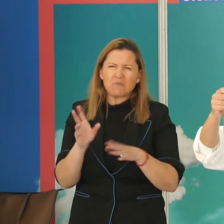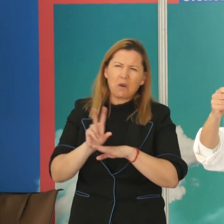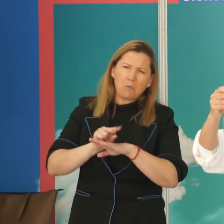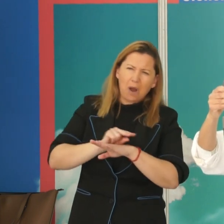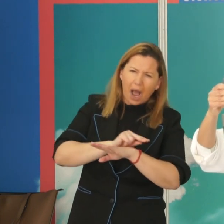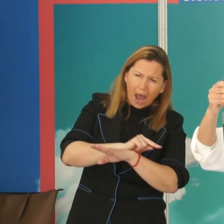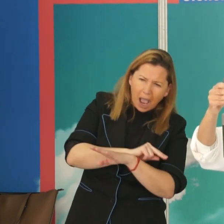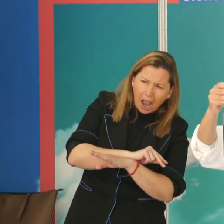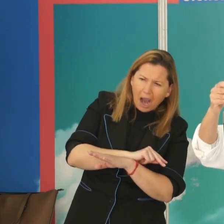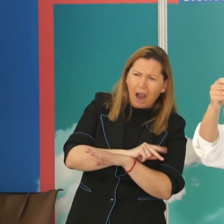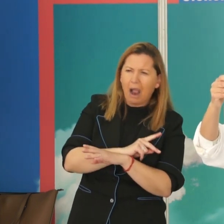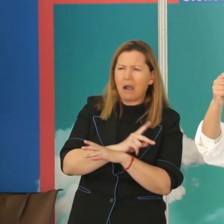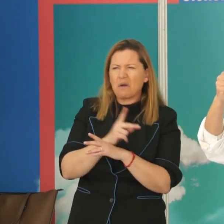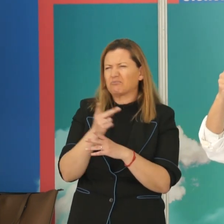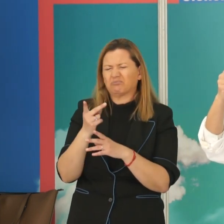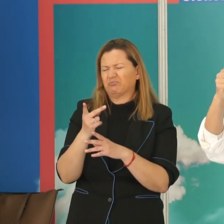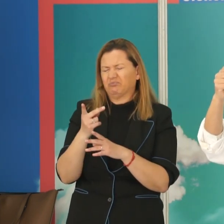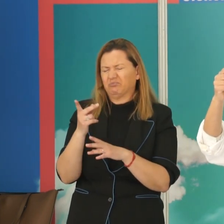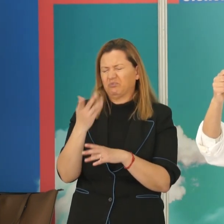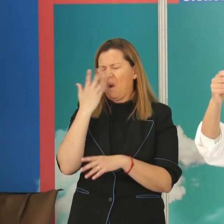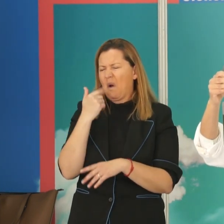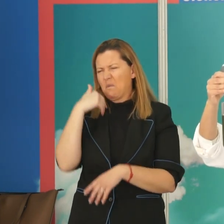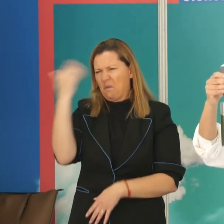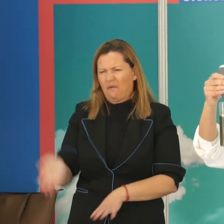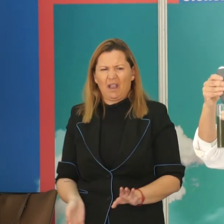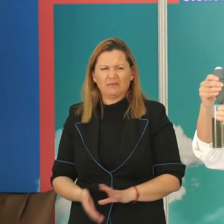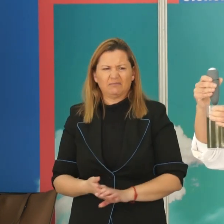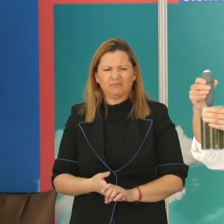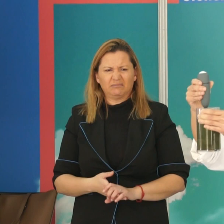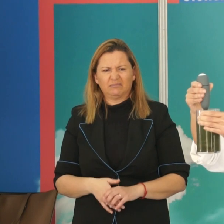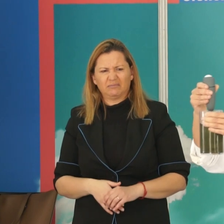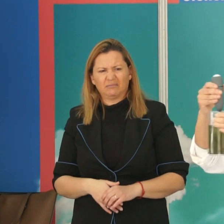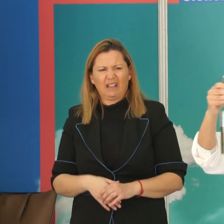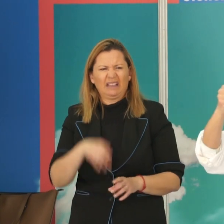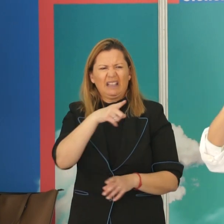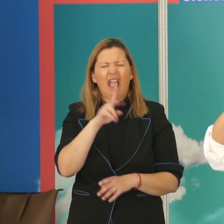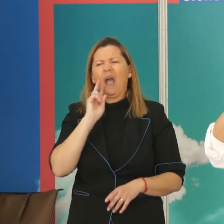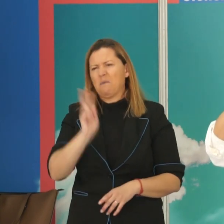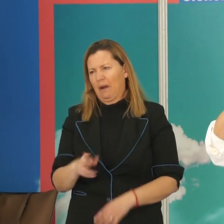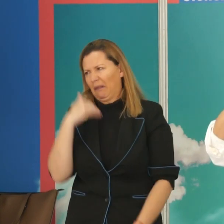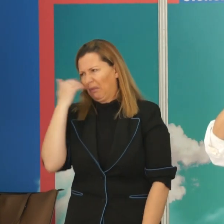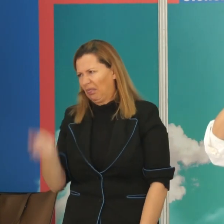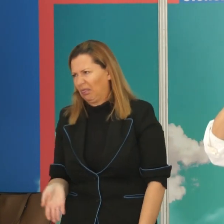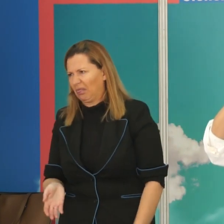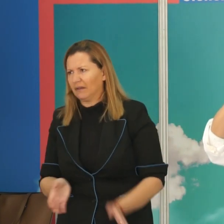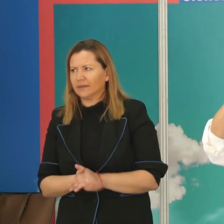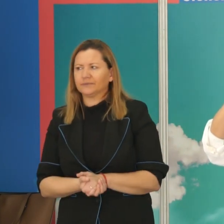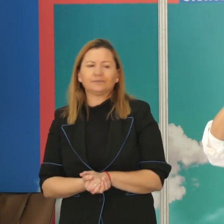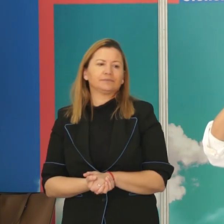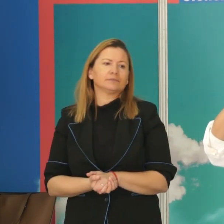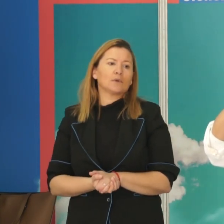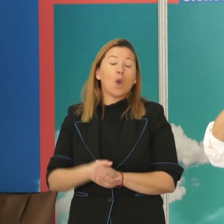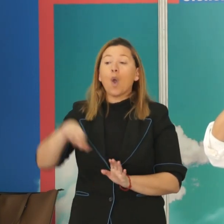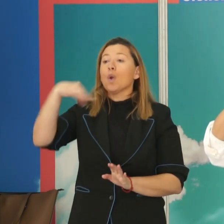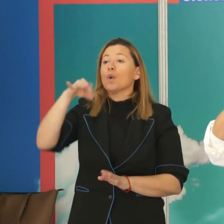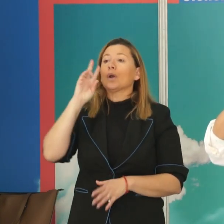anaranjado, un color muy feillo, ¿no? Ya veis que ya no va el color tan mono, ¿no? Este verde ya es más feo y acabará quedándose así. Lo único